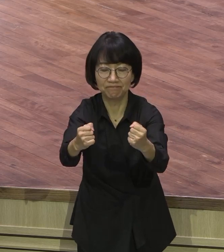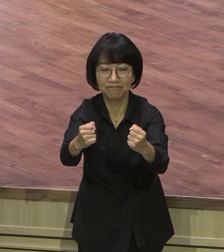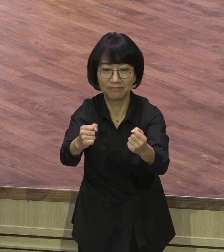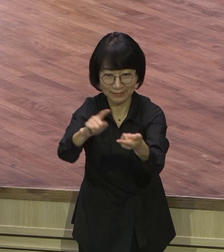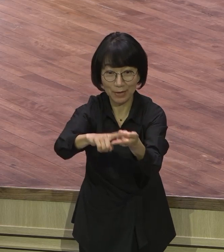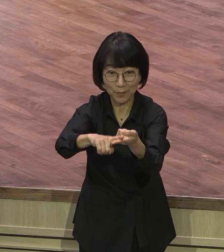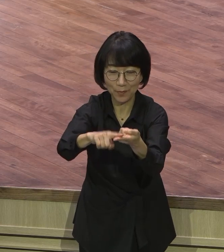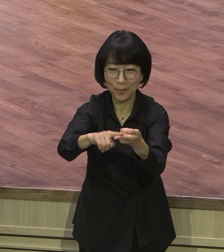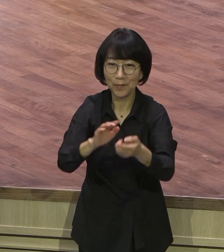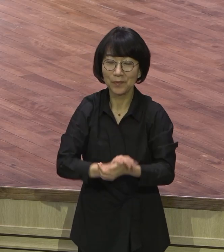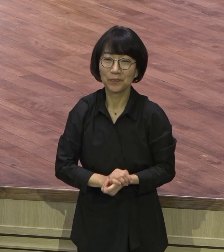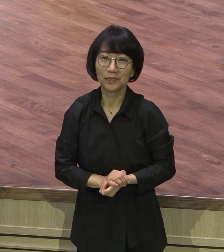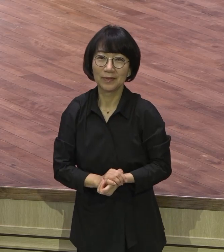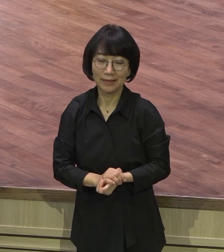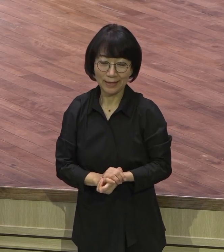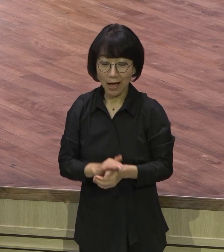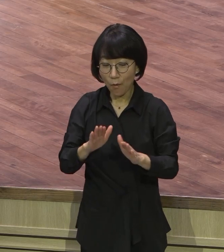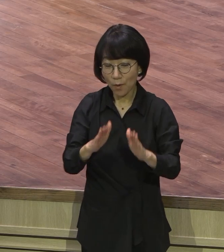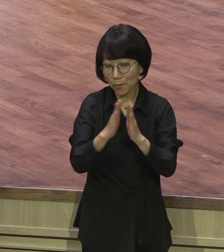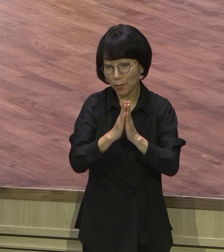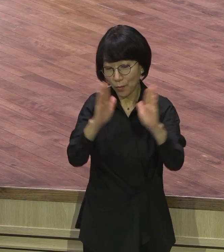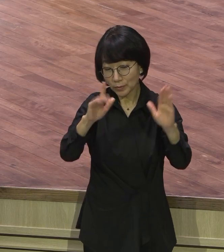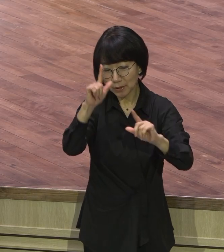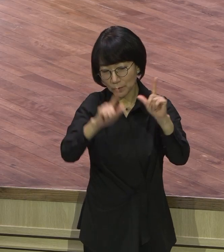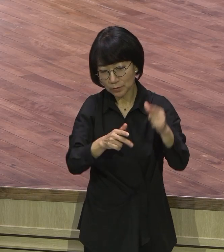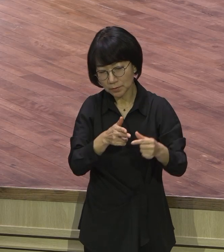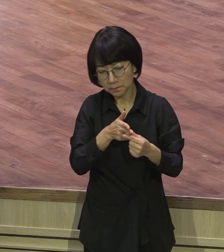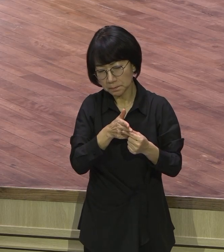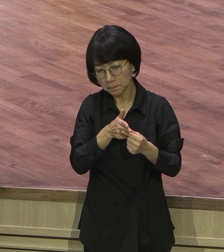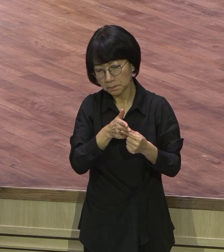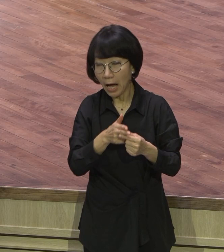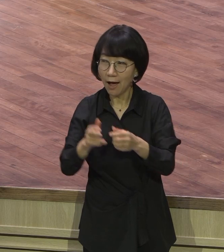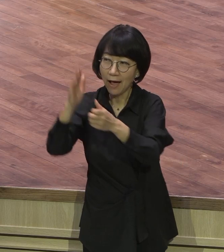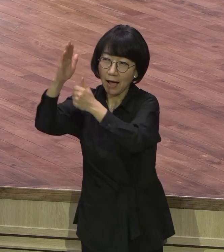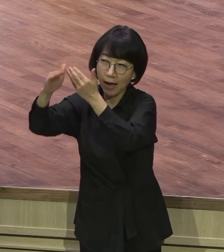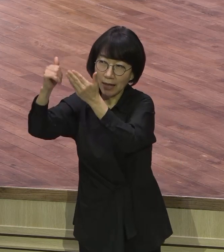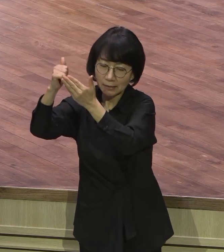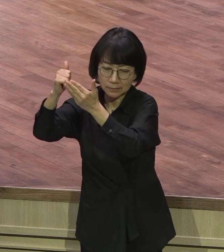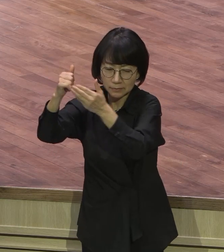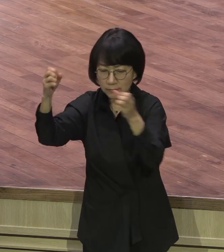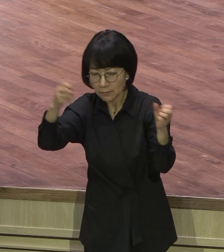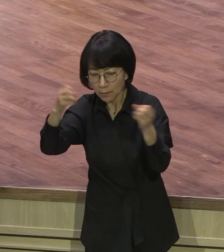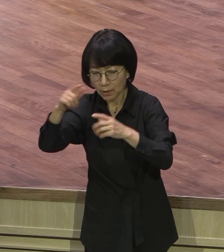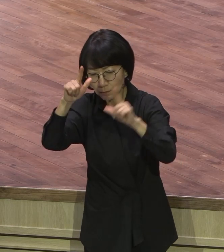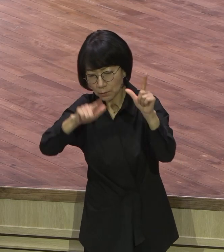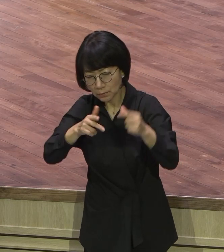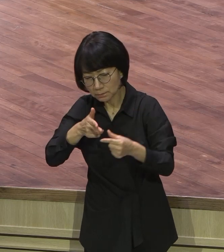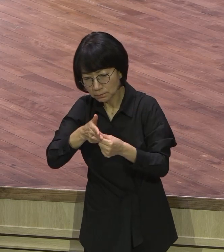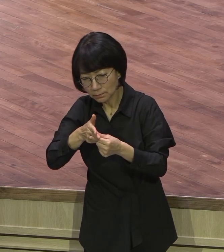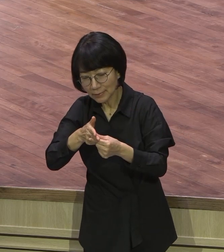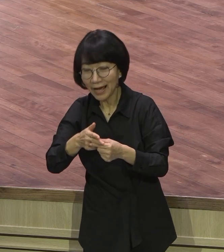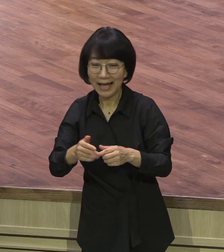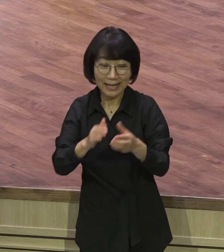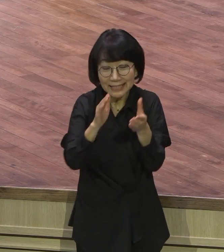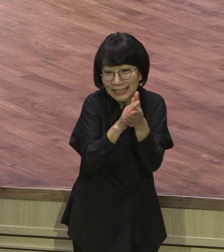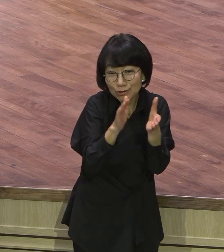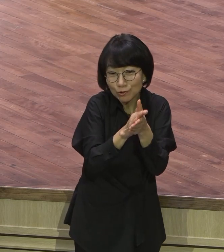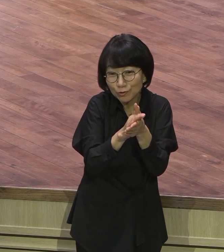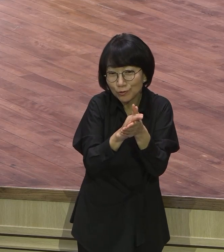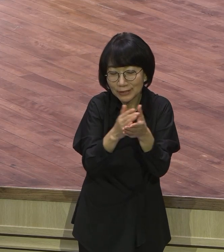교제가 마치 사람의 친구와 대화하듯이 나는 야 친구